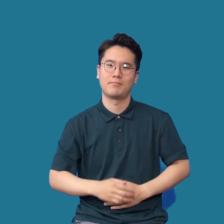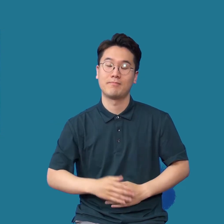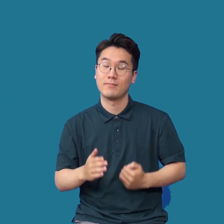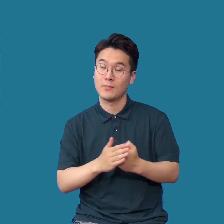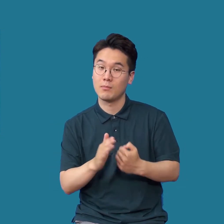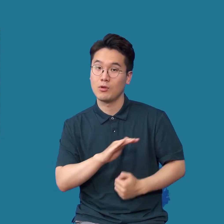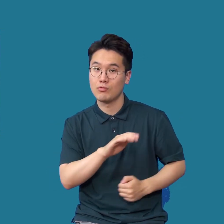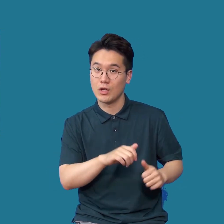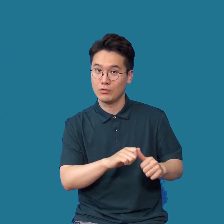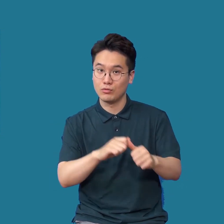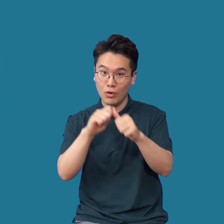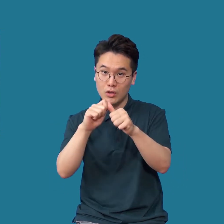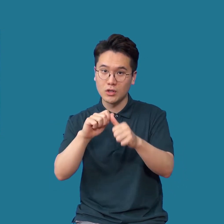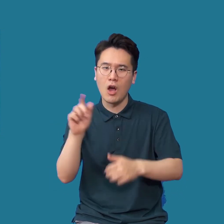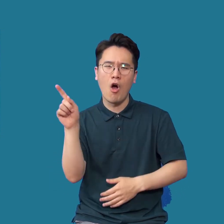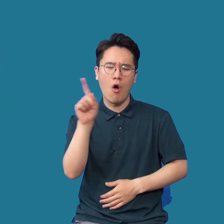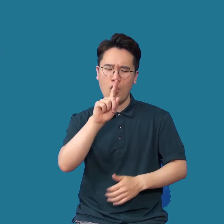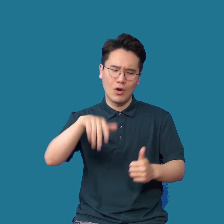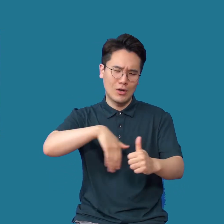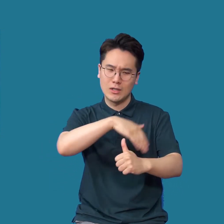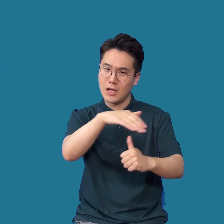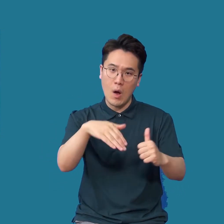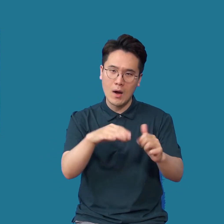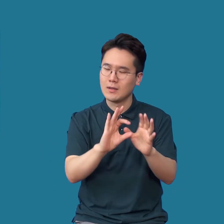어떤 경우에도 변경되지 않습니다.